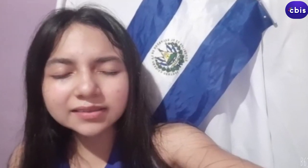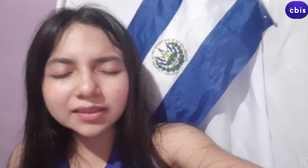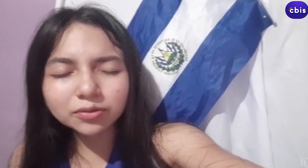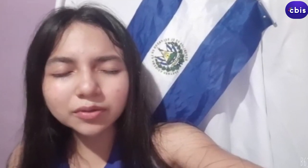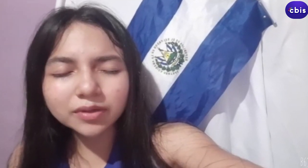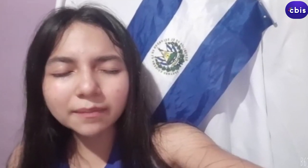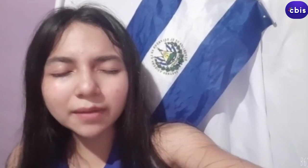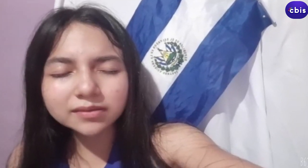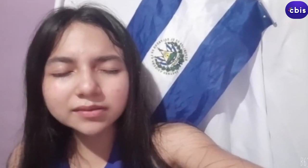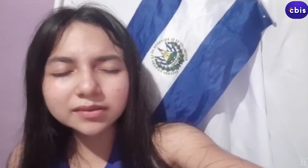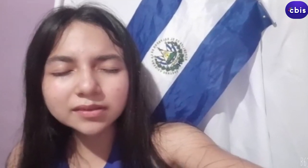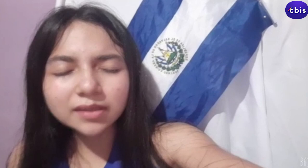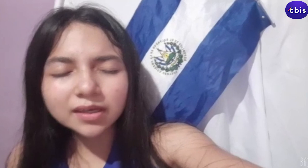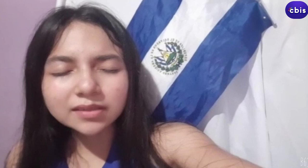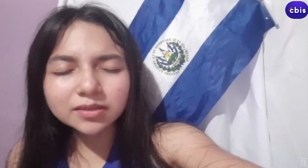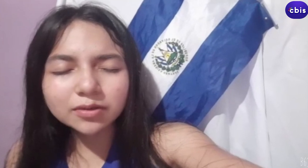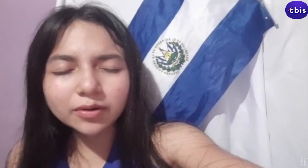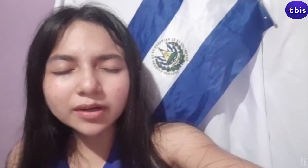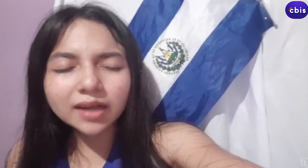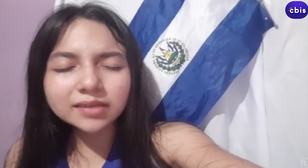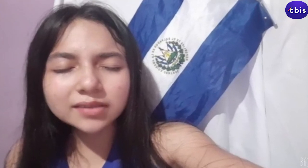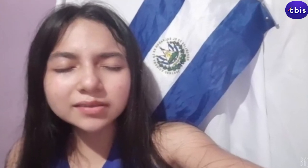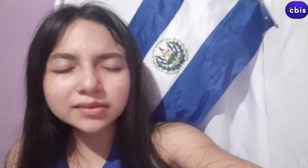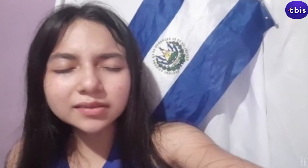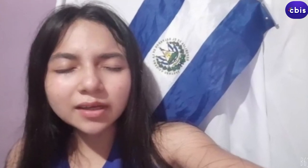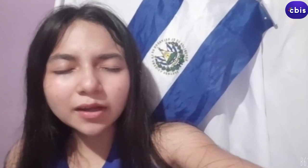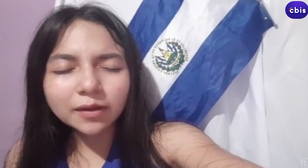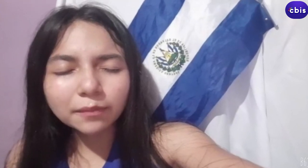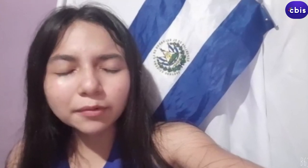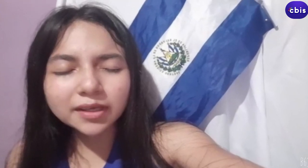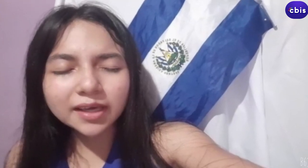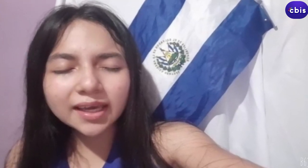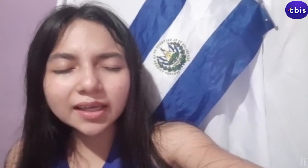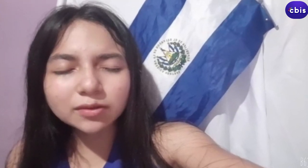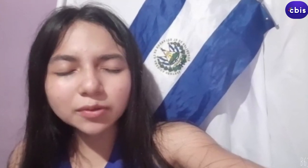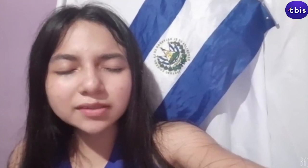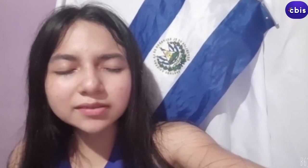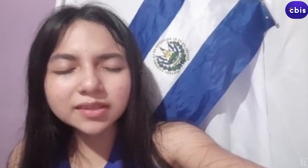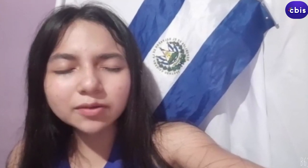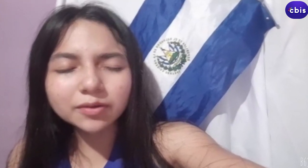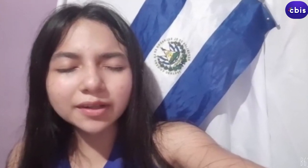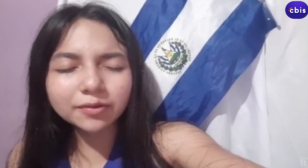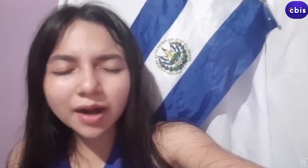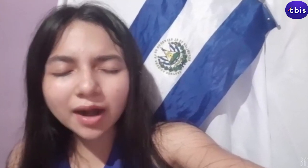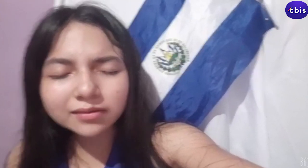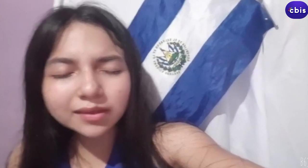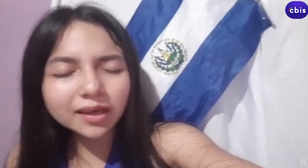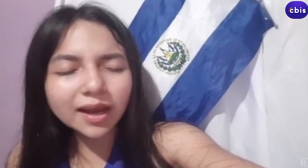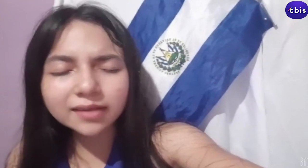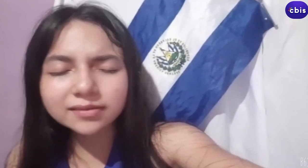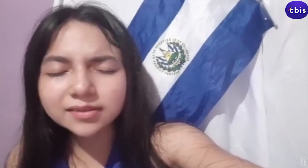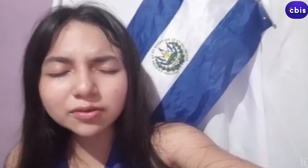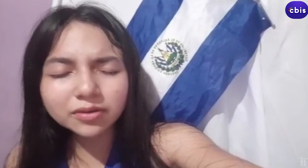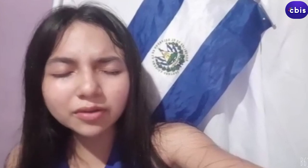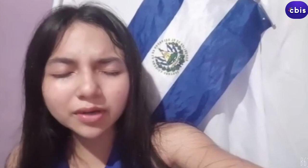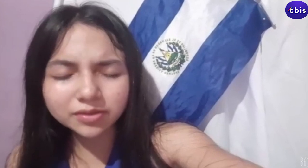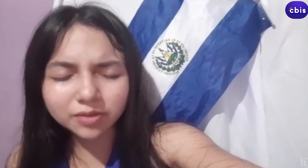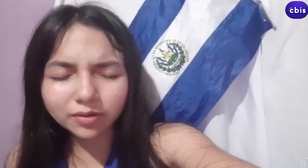día más. Señor, gracias porque tú eres digno de adorarte, eres digno de adoración,